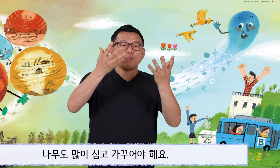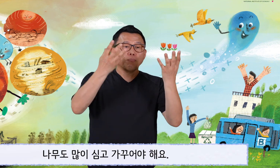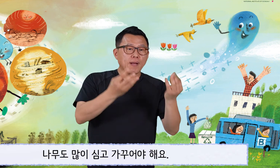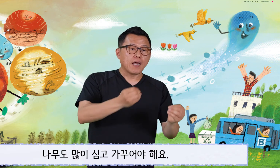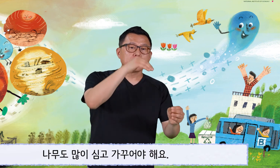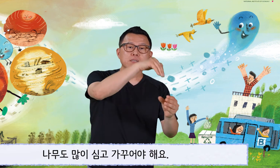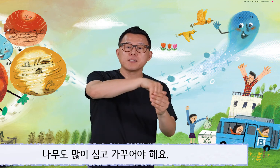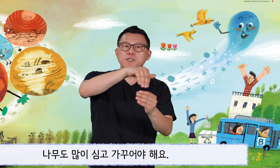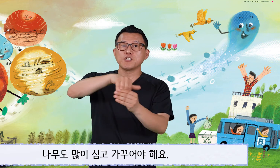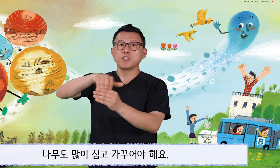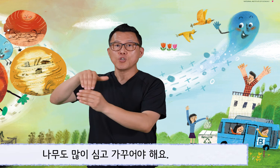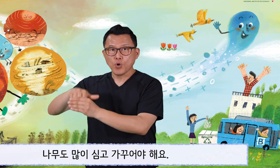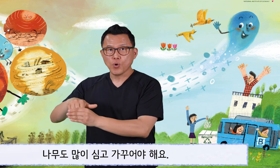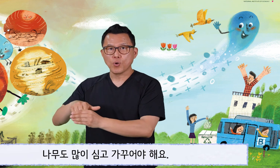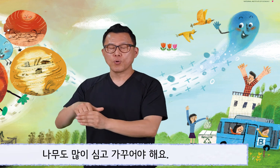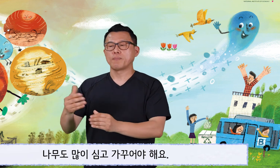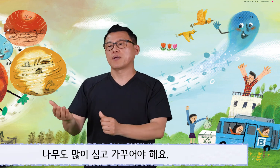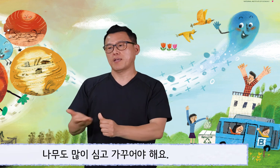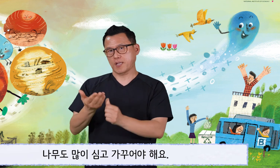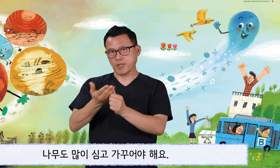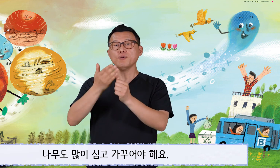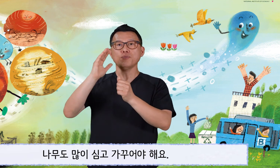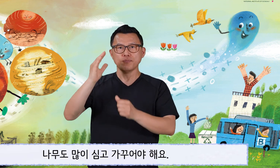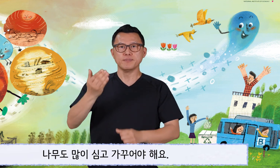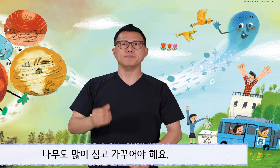나무도 많이 심고 가꾸어야 해요.